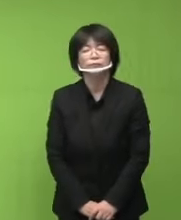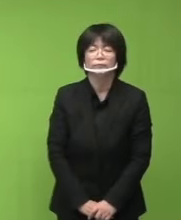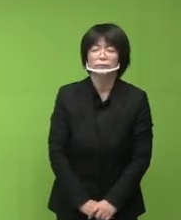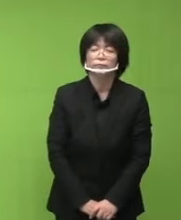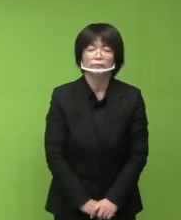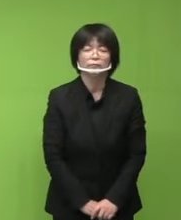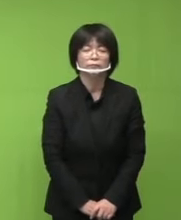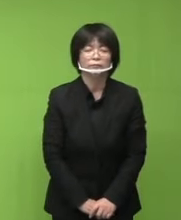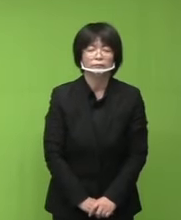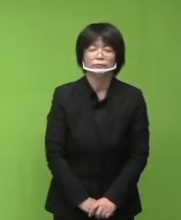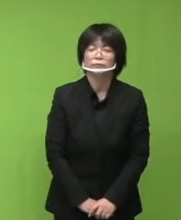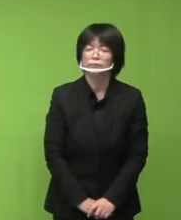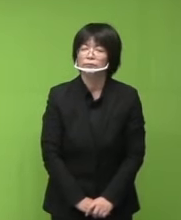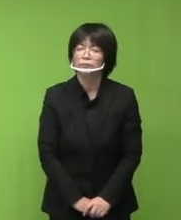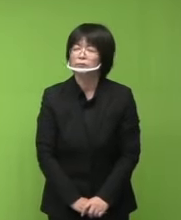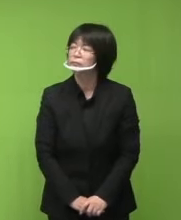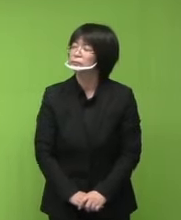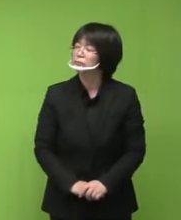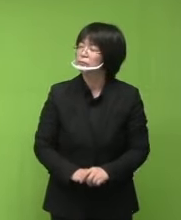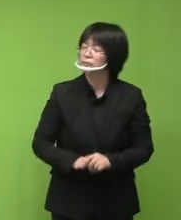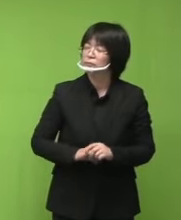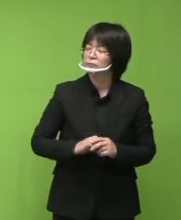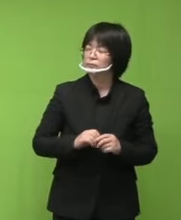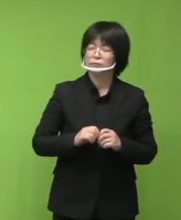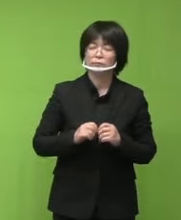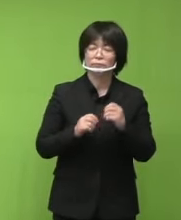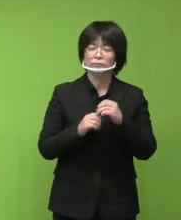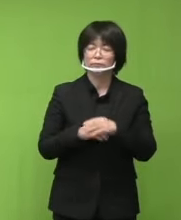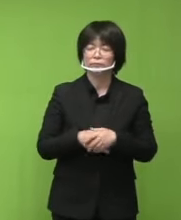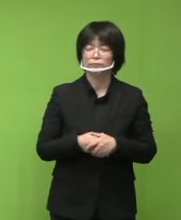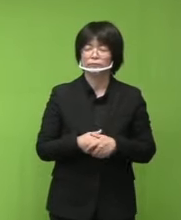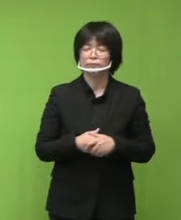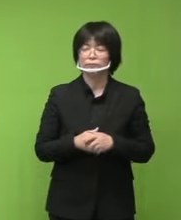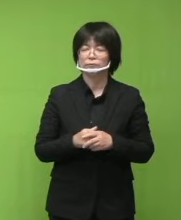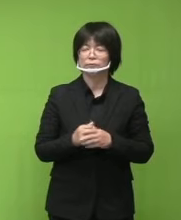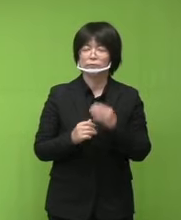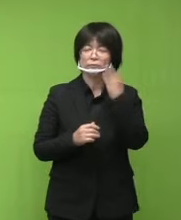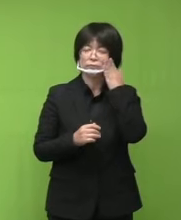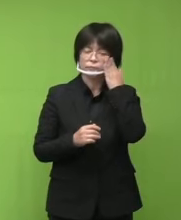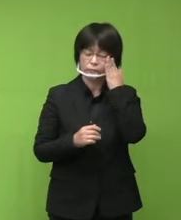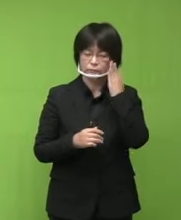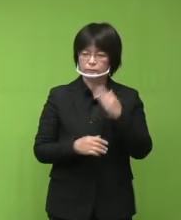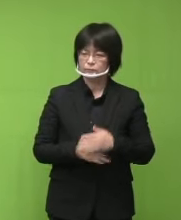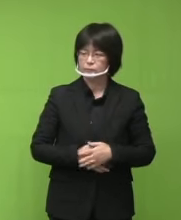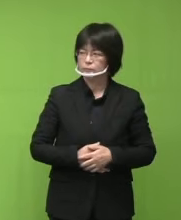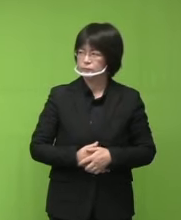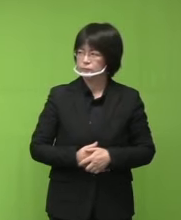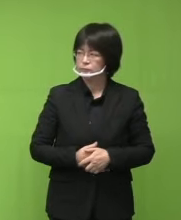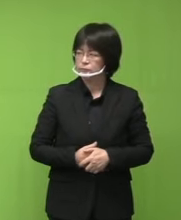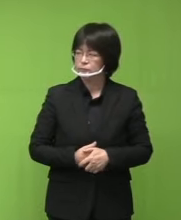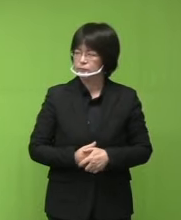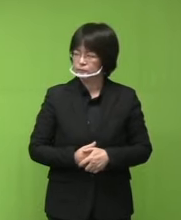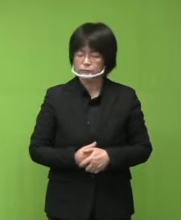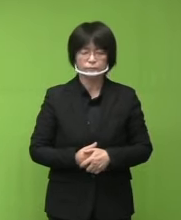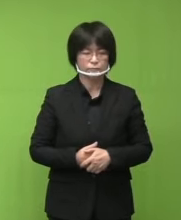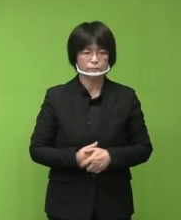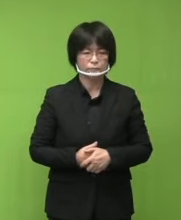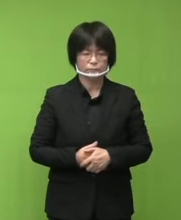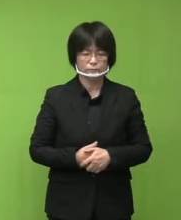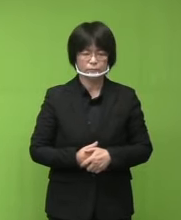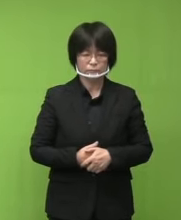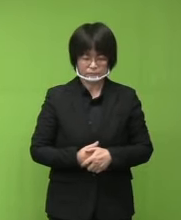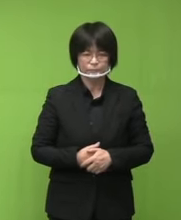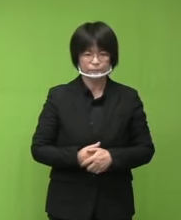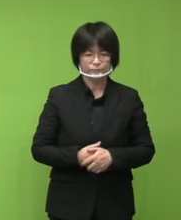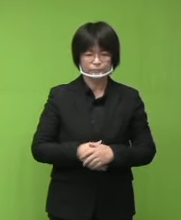新型コロナウイルス感染拡大防止に向け、知事から県民の皆様、並びに事業者の皆様に呼びかけを行います。 はい、ま